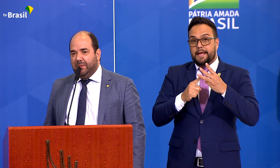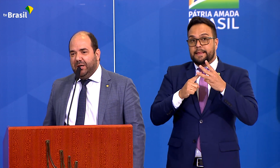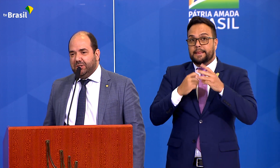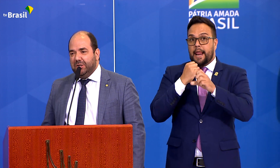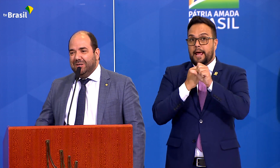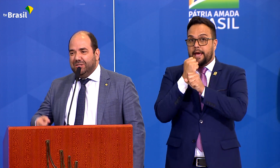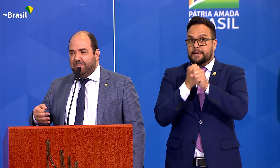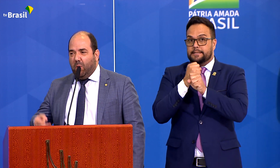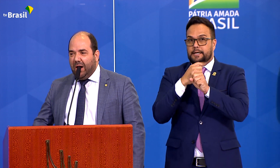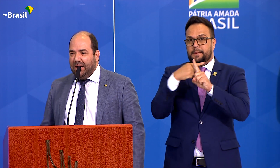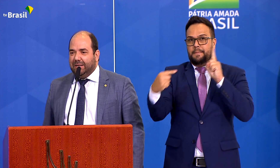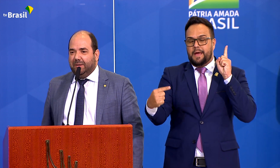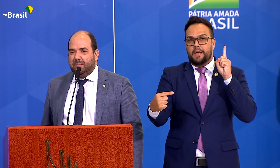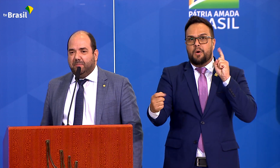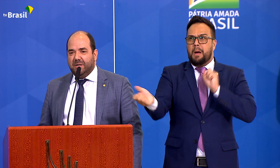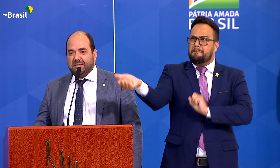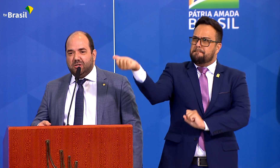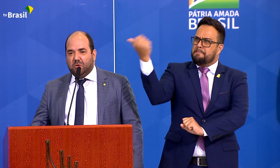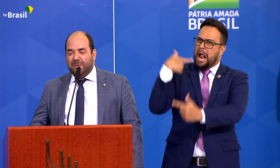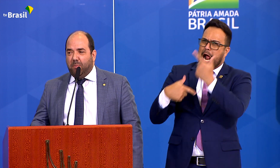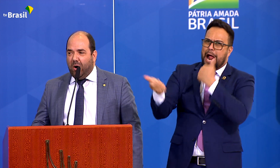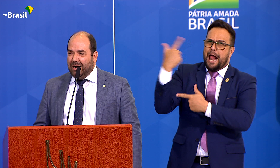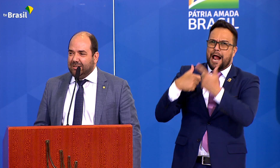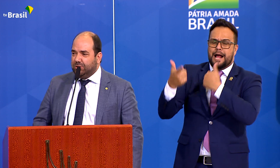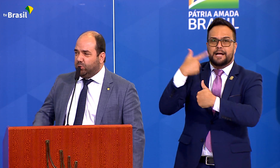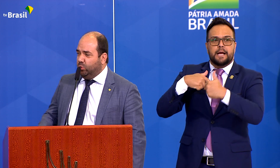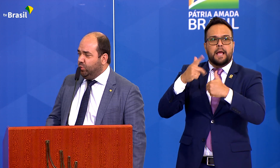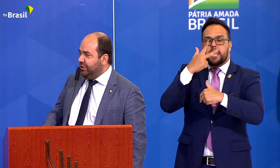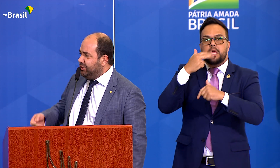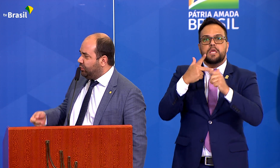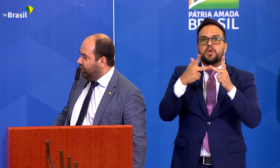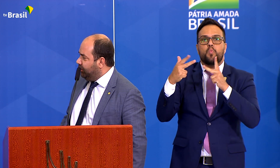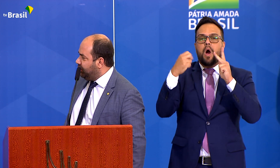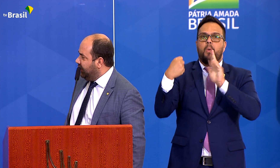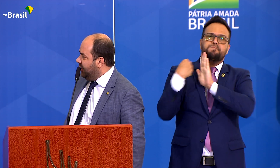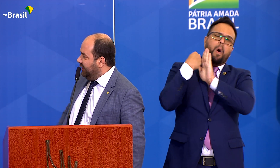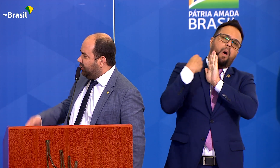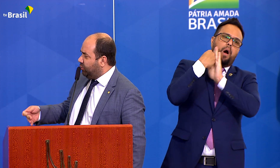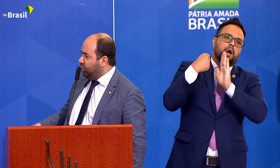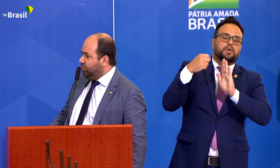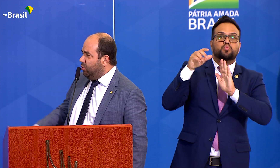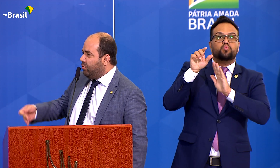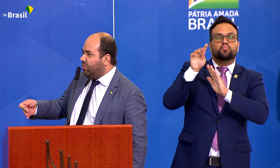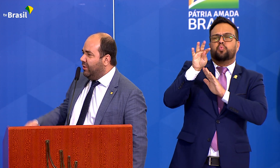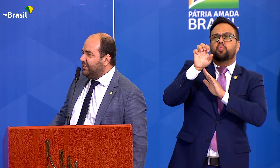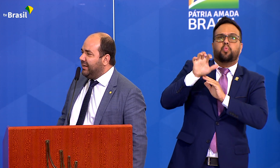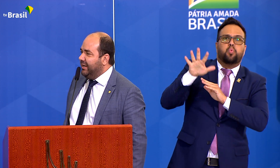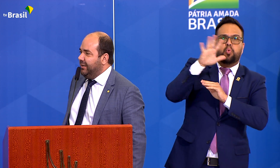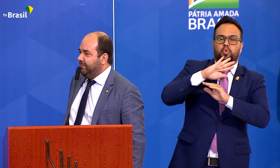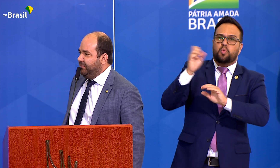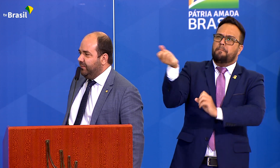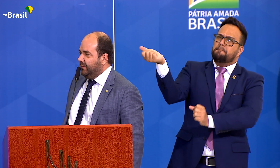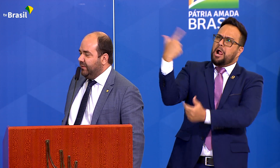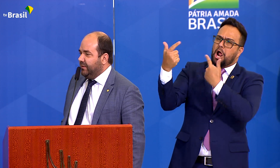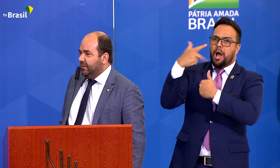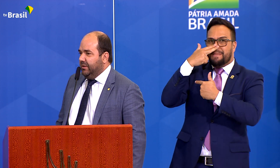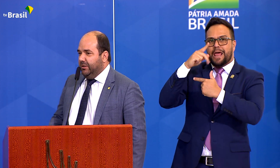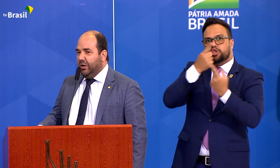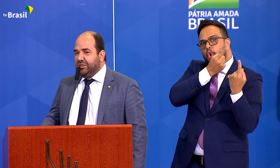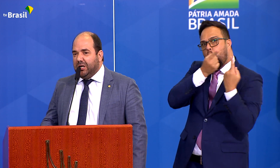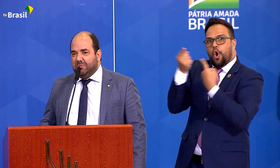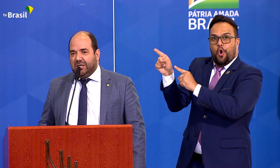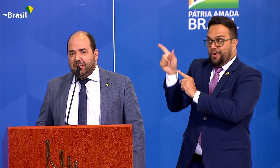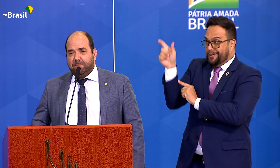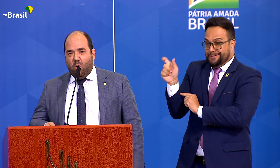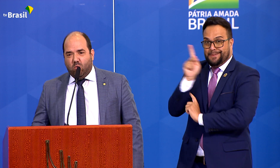anos e meio praticamente de porrada o presidente tomando porrada de tudo e de todos e tudo contra ele